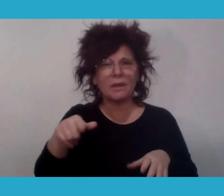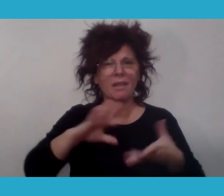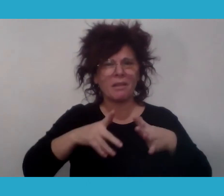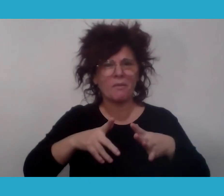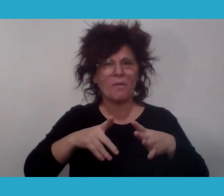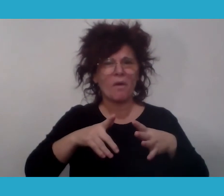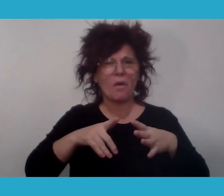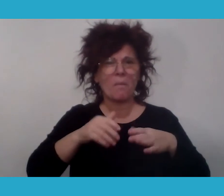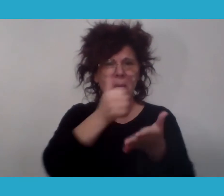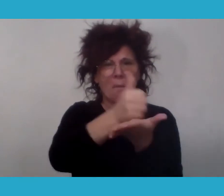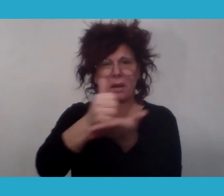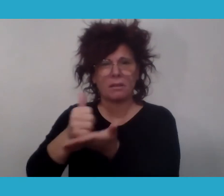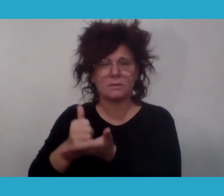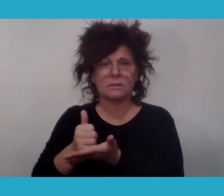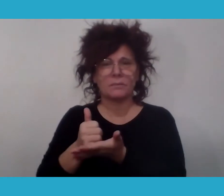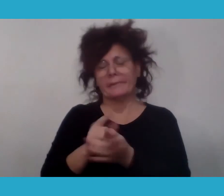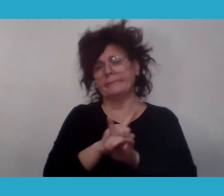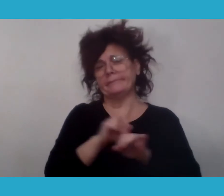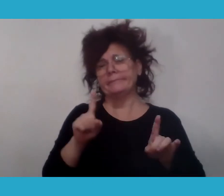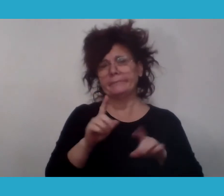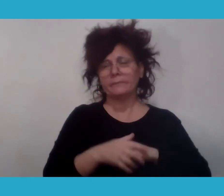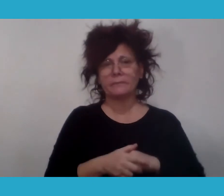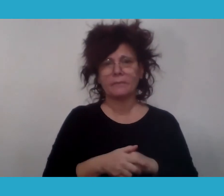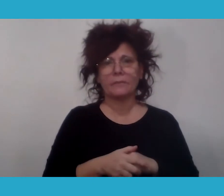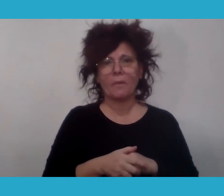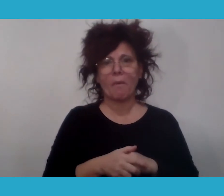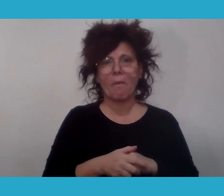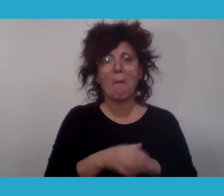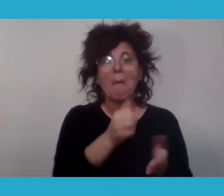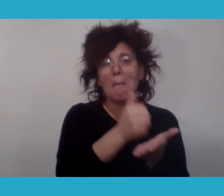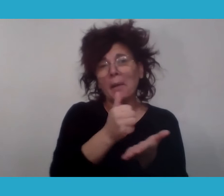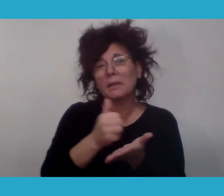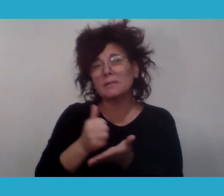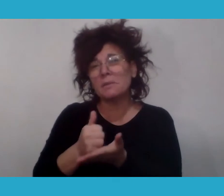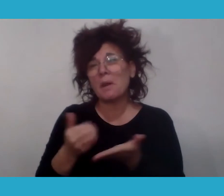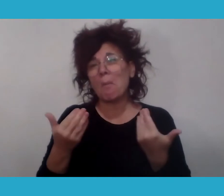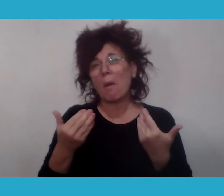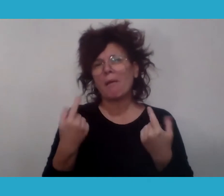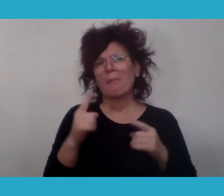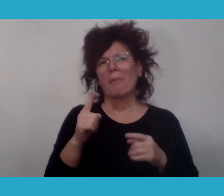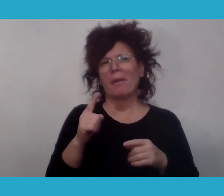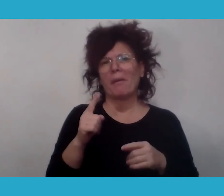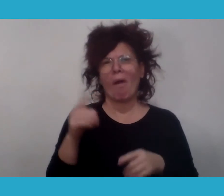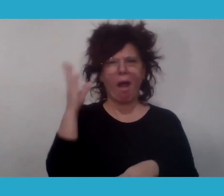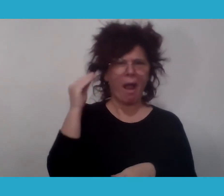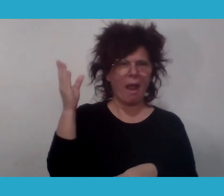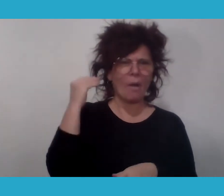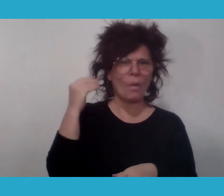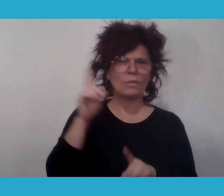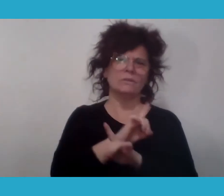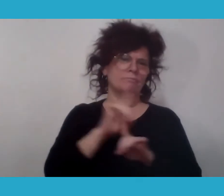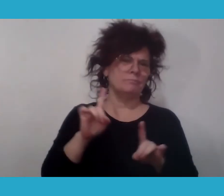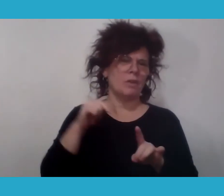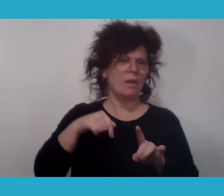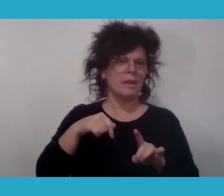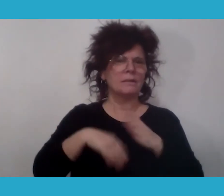manera, participar de estos espacios? Otros saben que, aún participando, no se los escucha y saben que se va a avanzar sobre esta